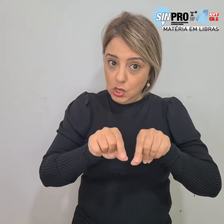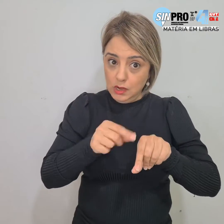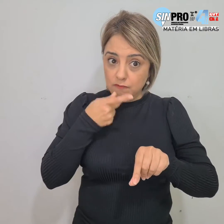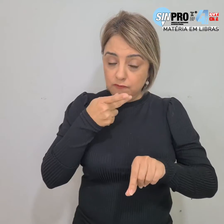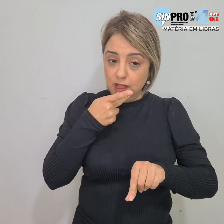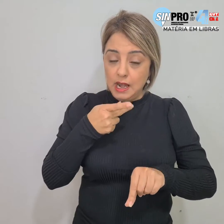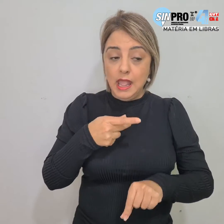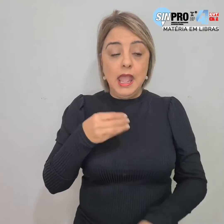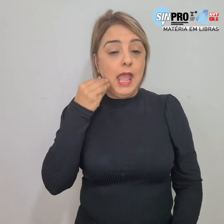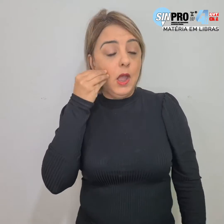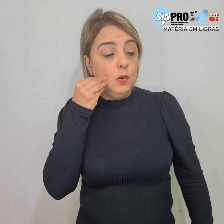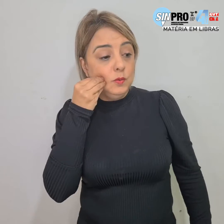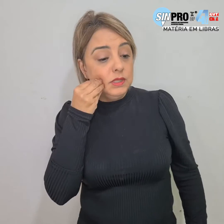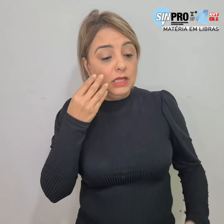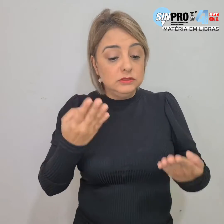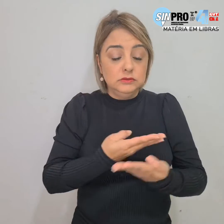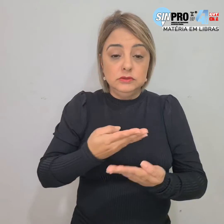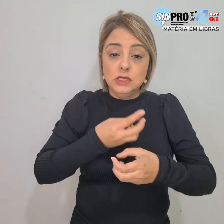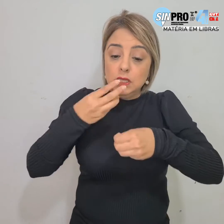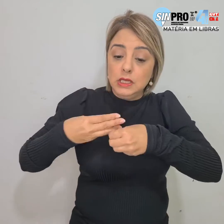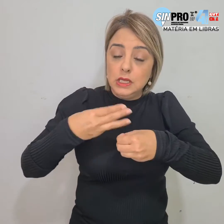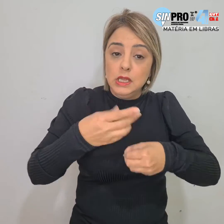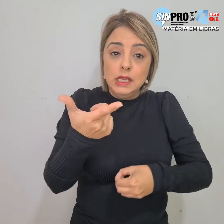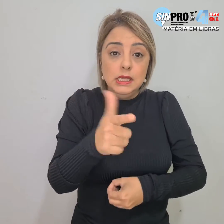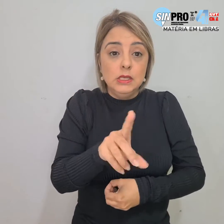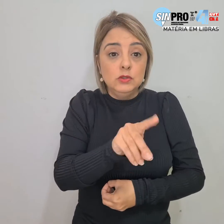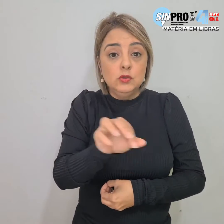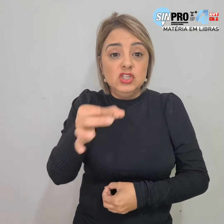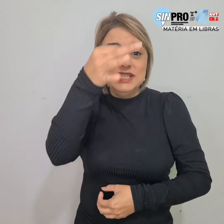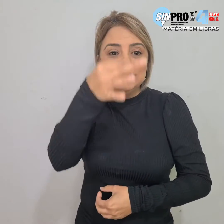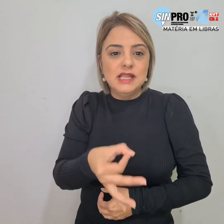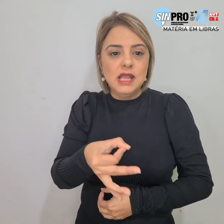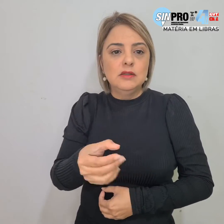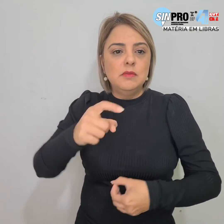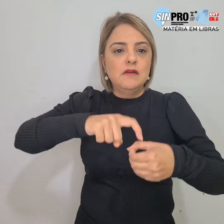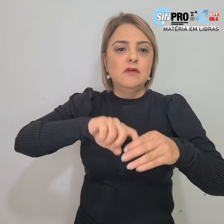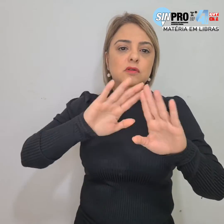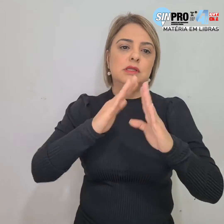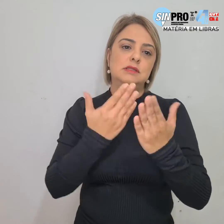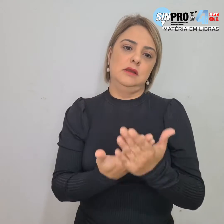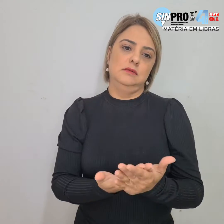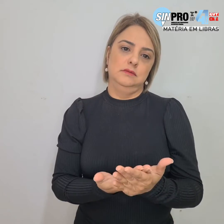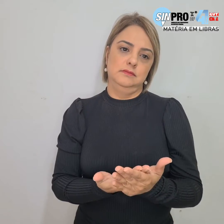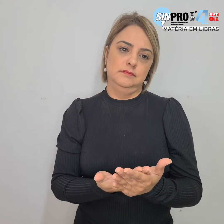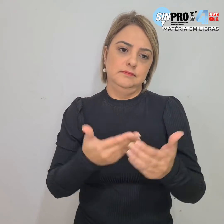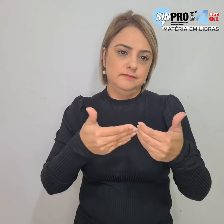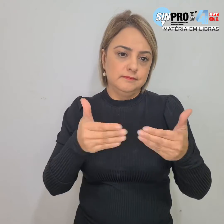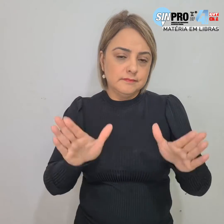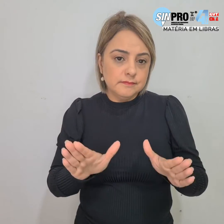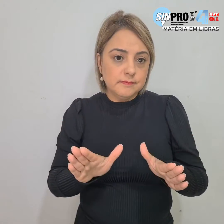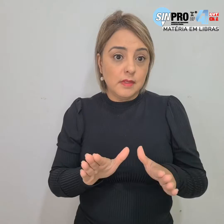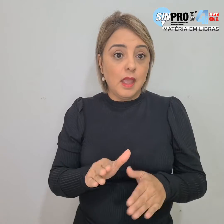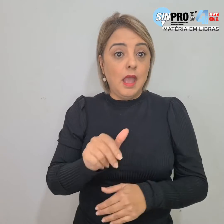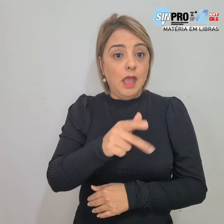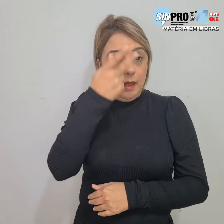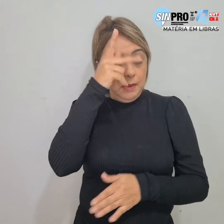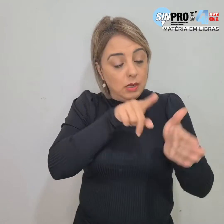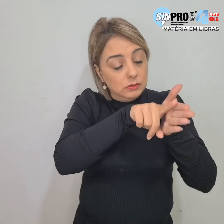a rede do município, que ainda não tem data para a reabertura. Para Cássio, a decisão de Crivella certamente